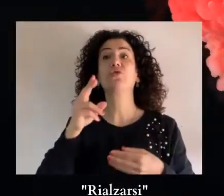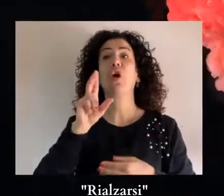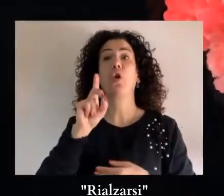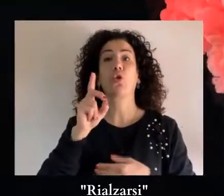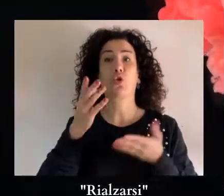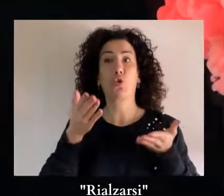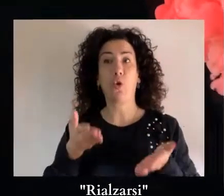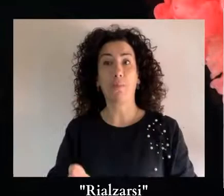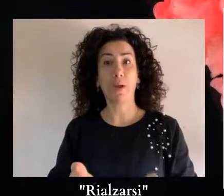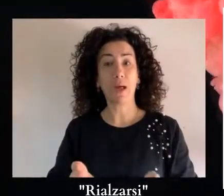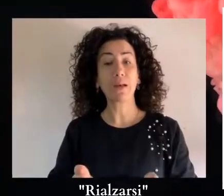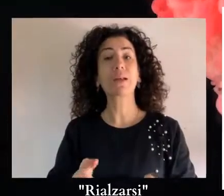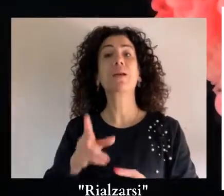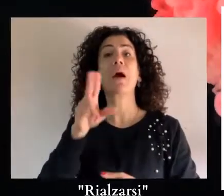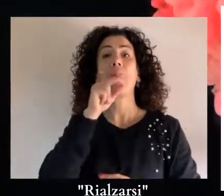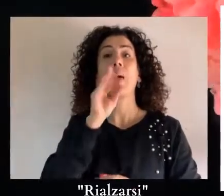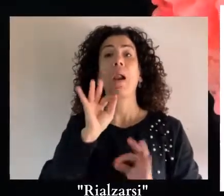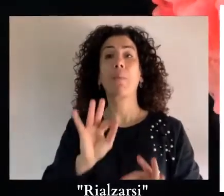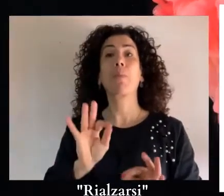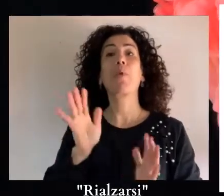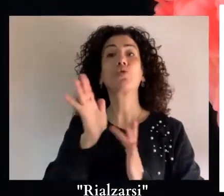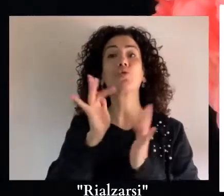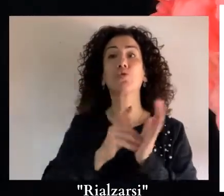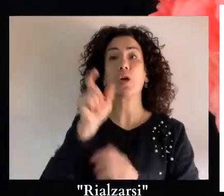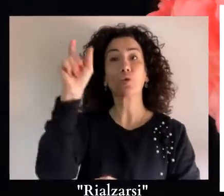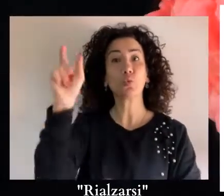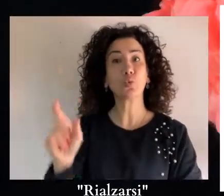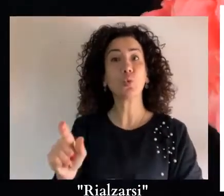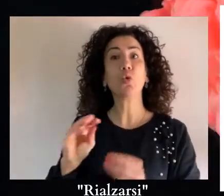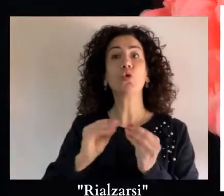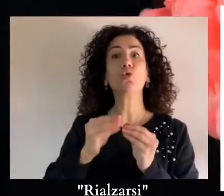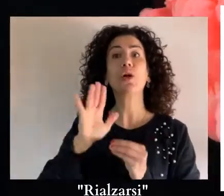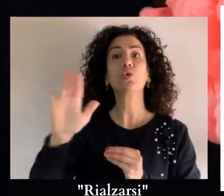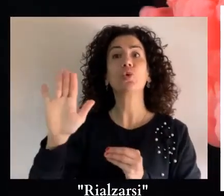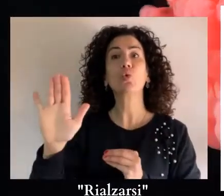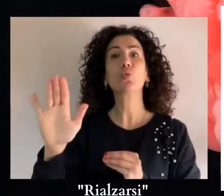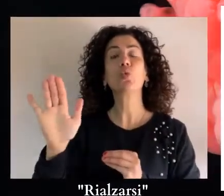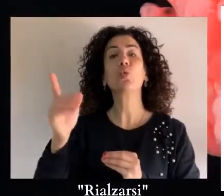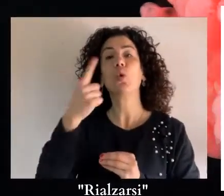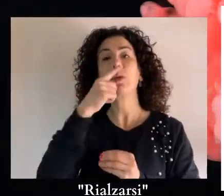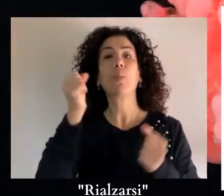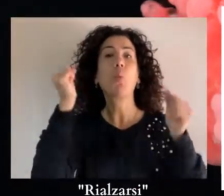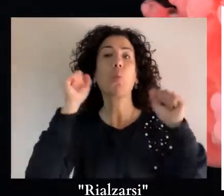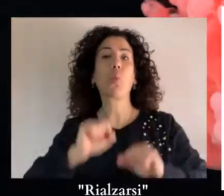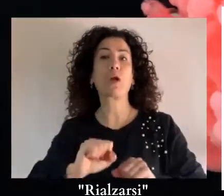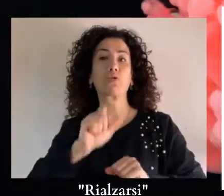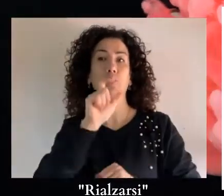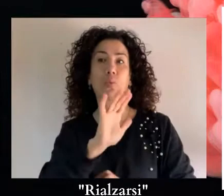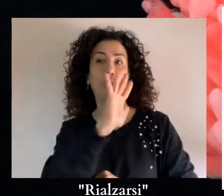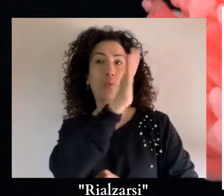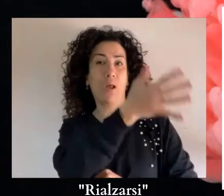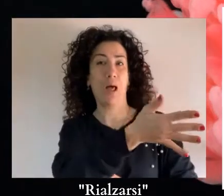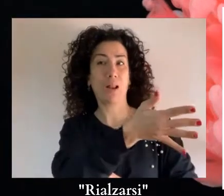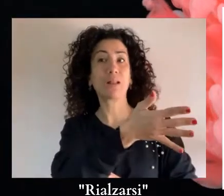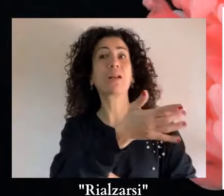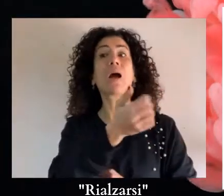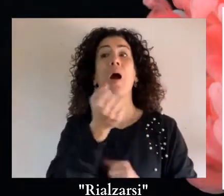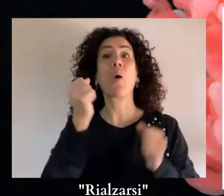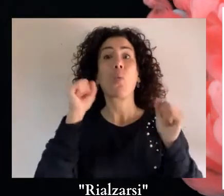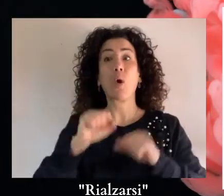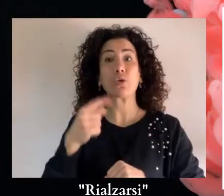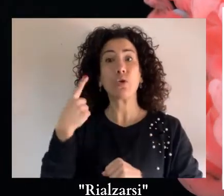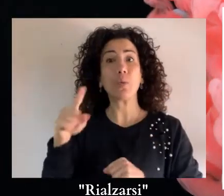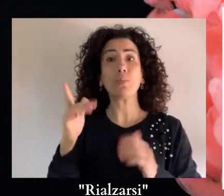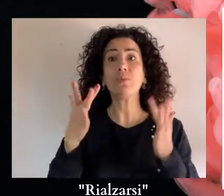Il Vangelo di questa domenica ci presenta uno dei gesti di guarigione più semplici e sconvolgenti